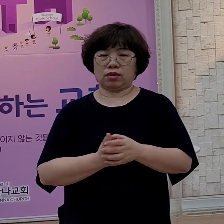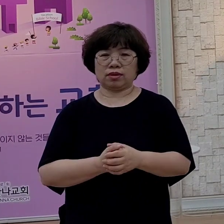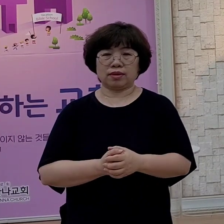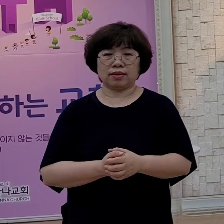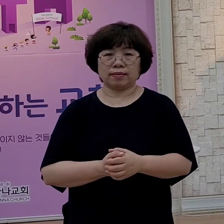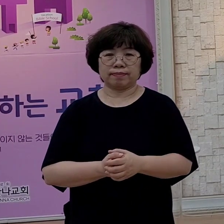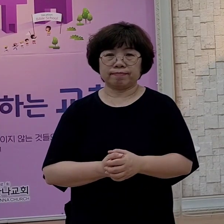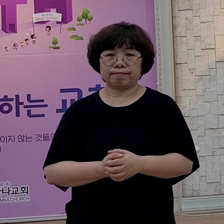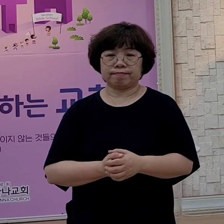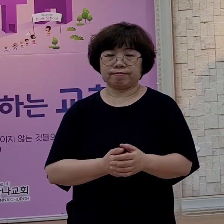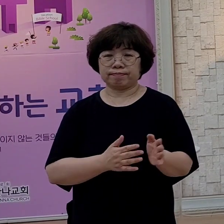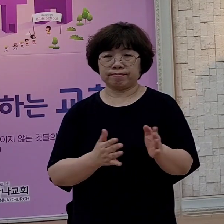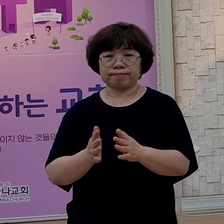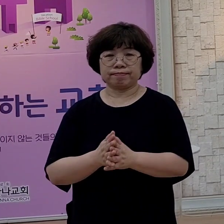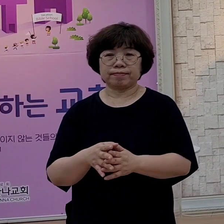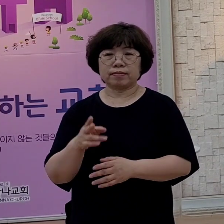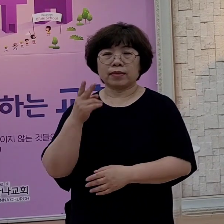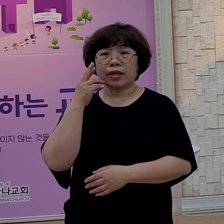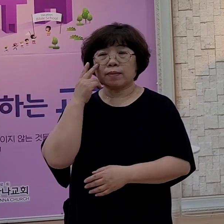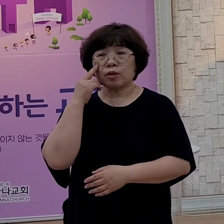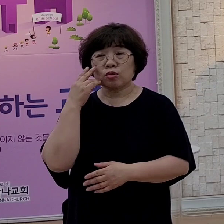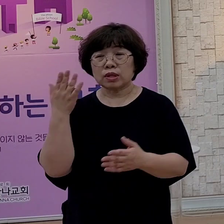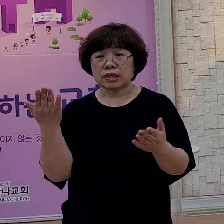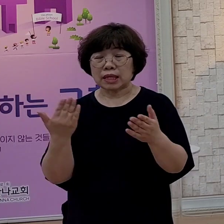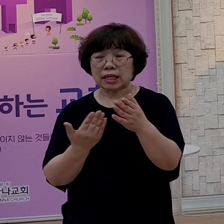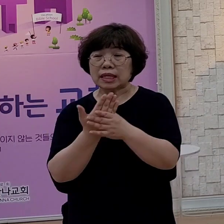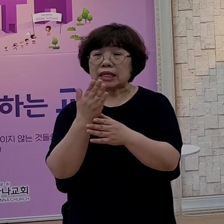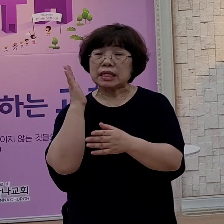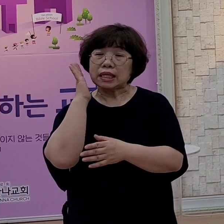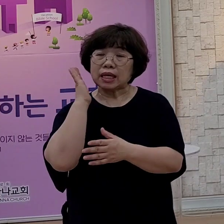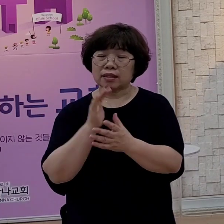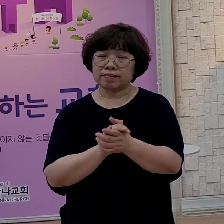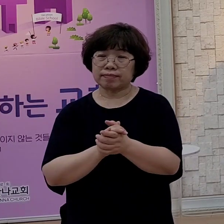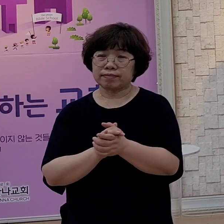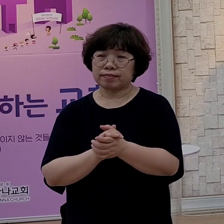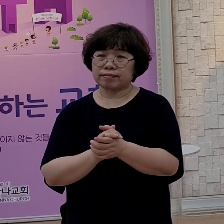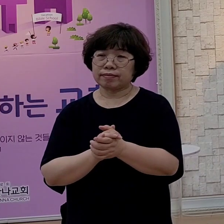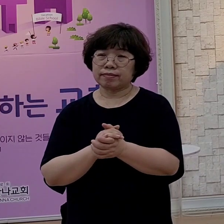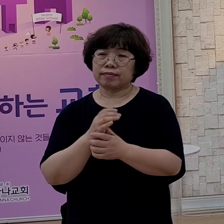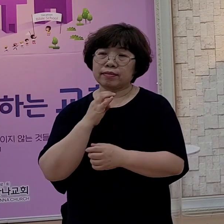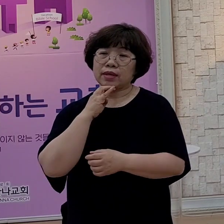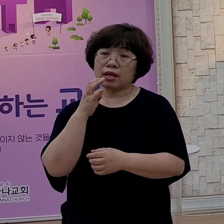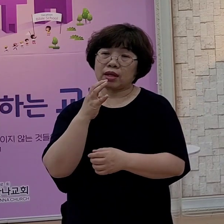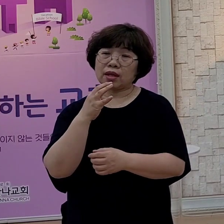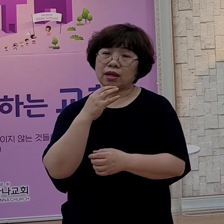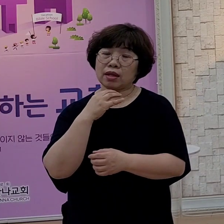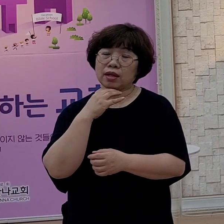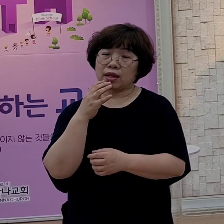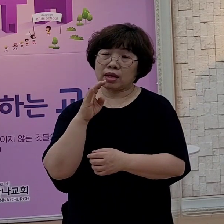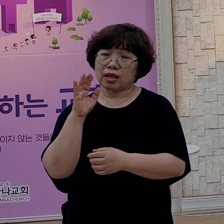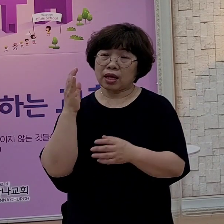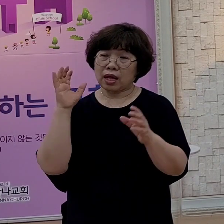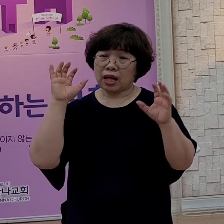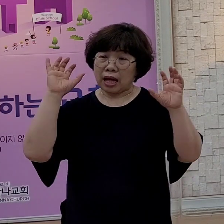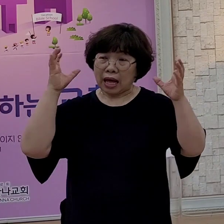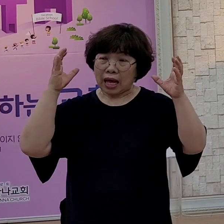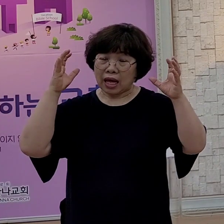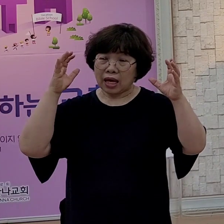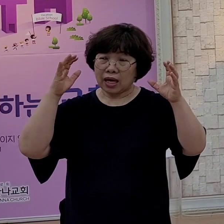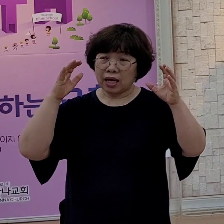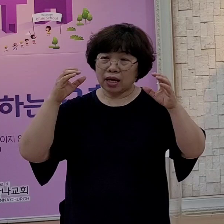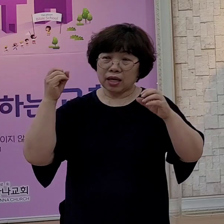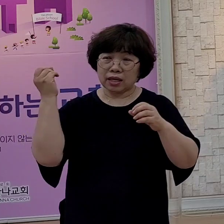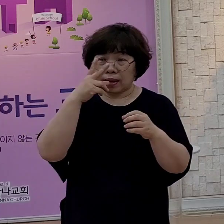여러분 미국에서요 일어난 일인데 4살짜리 애가요 하루아침에 백만장자가 됐어요. 할아버지가